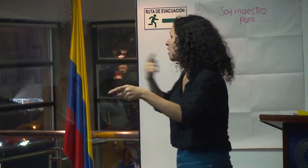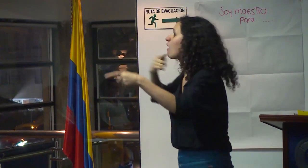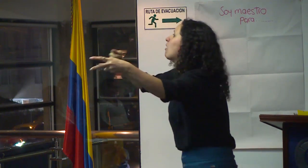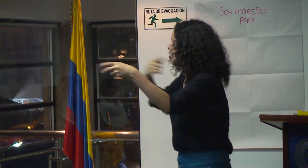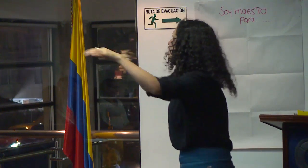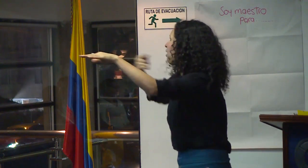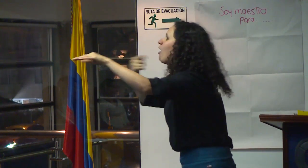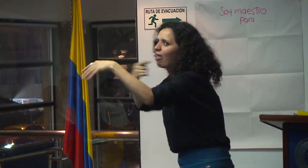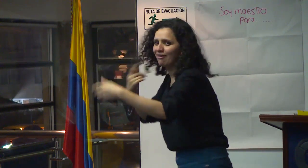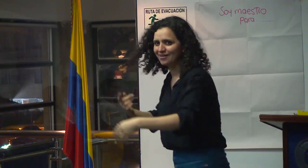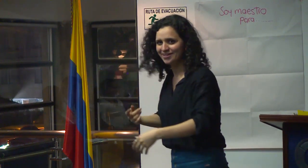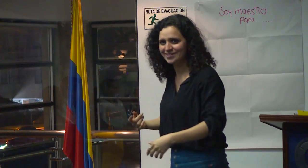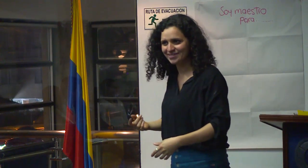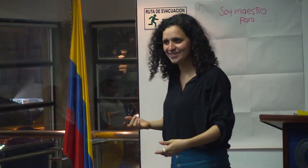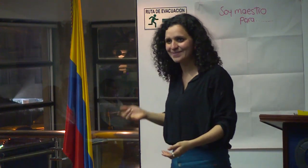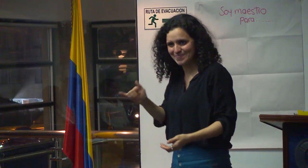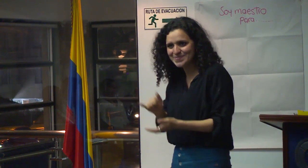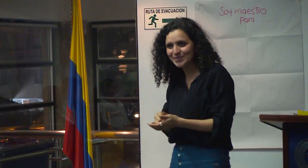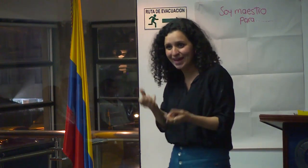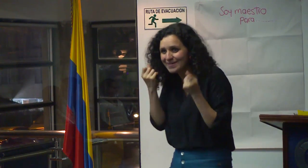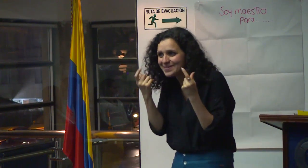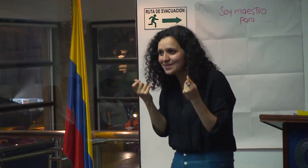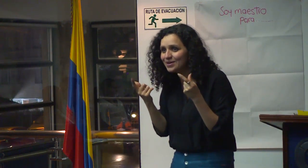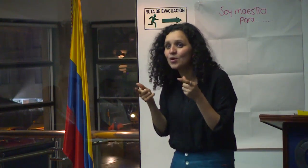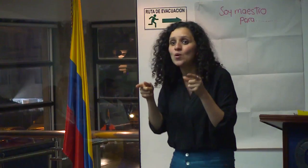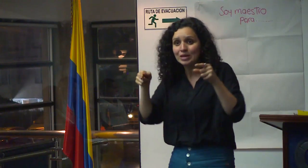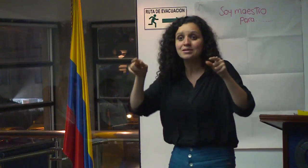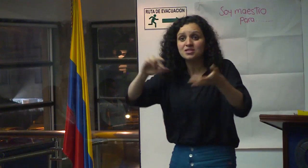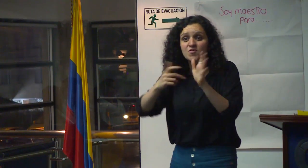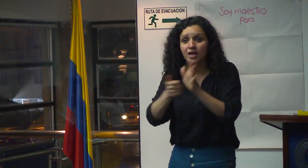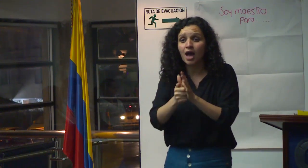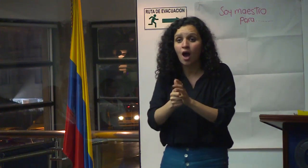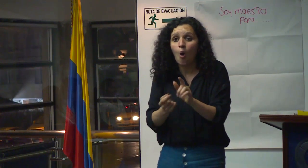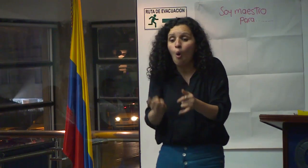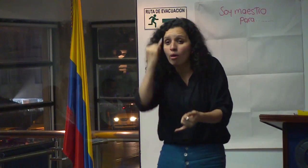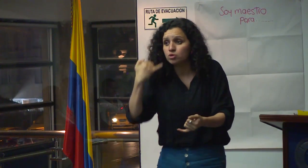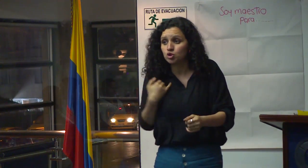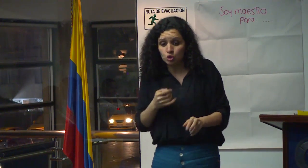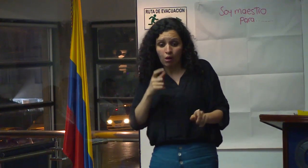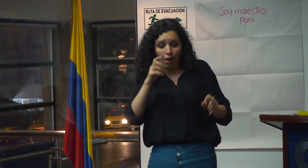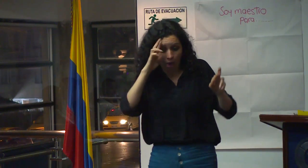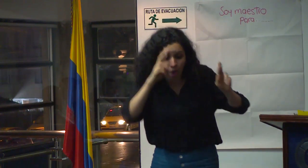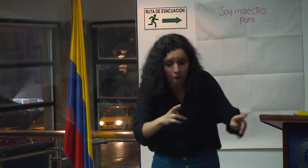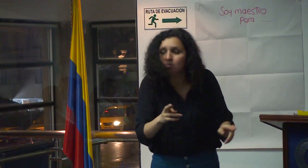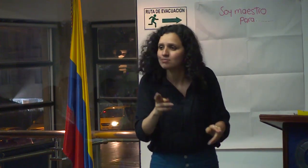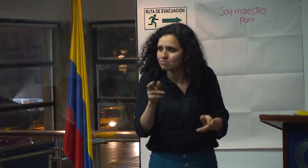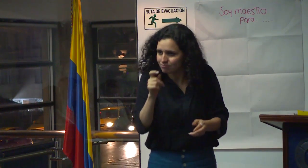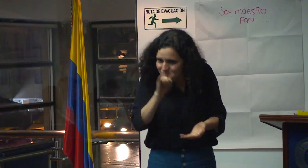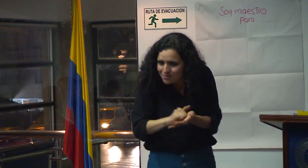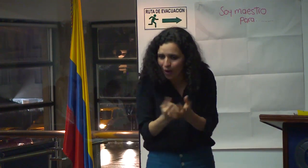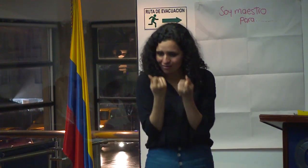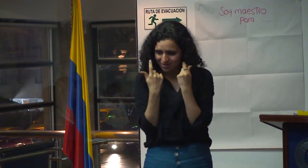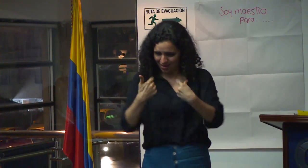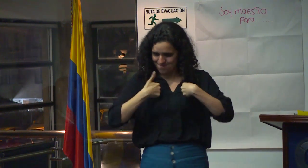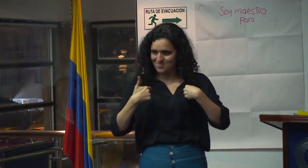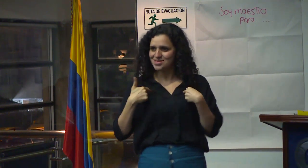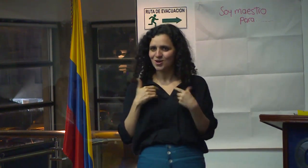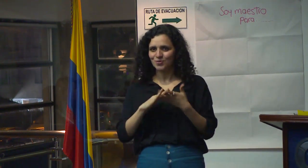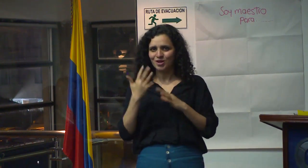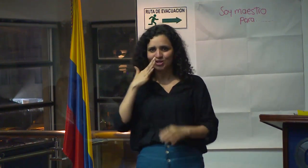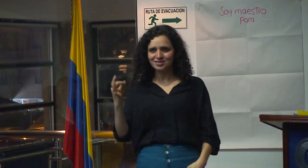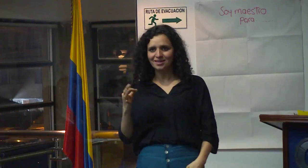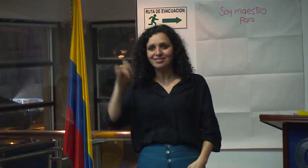mirada de otro no es solamente el oyente al sordo, ustedes también la tienen con nosotros. Y eso nos debe transformar, porque ustedes también nos